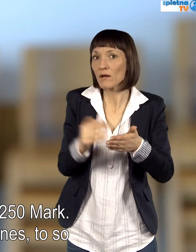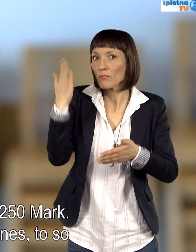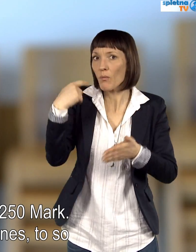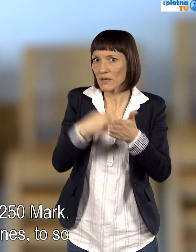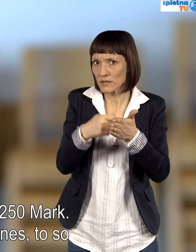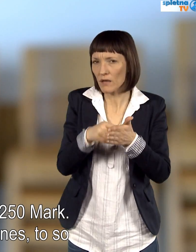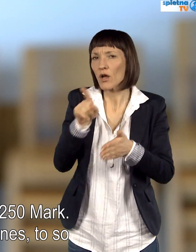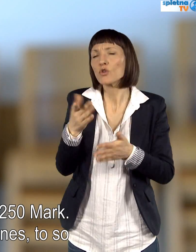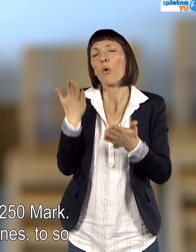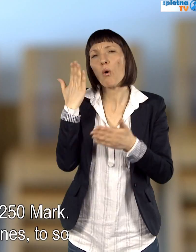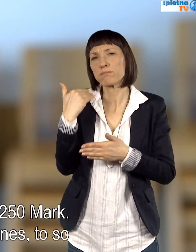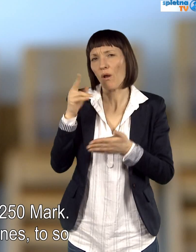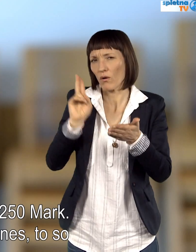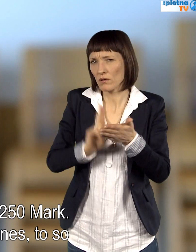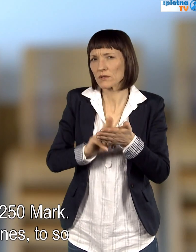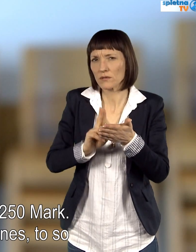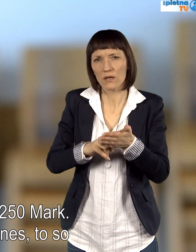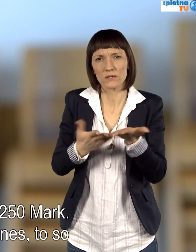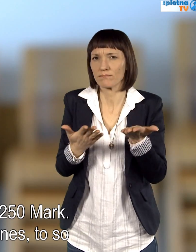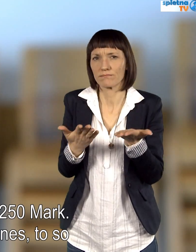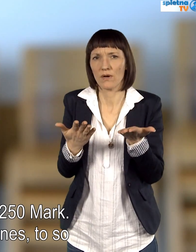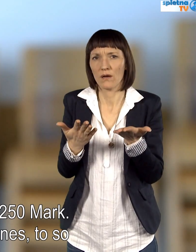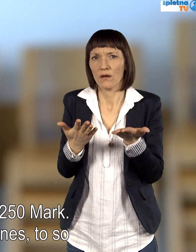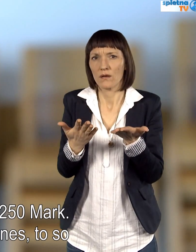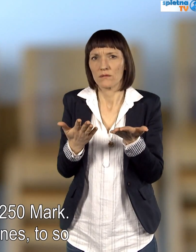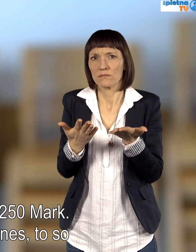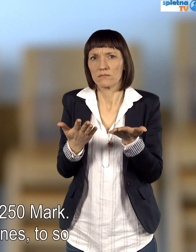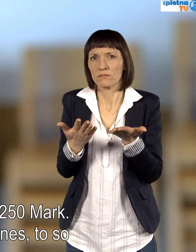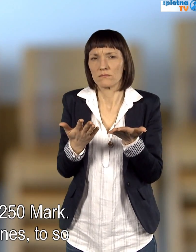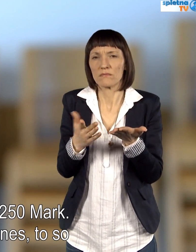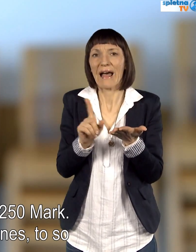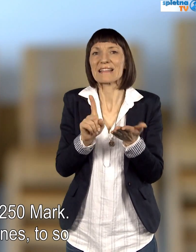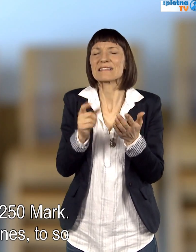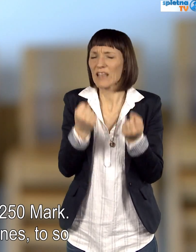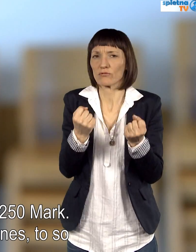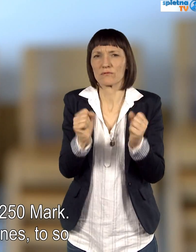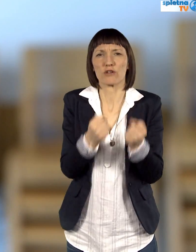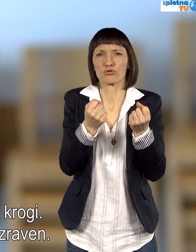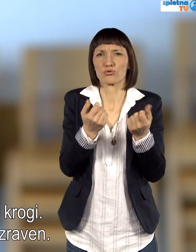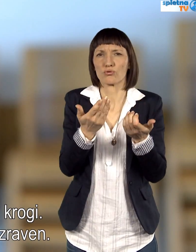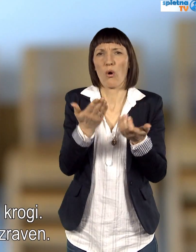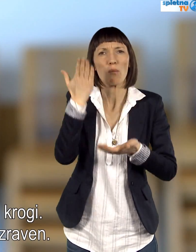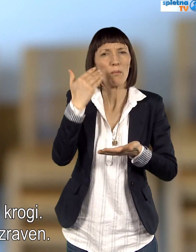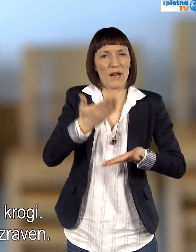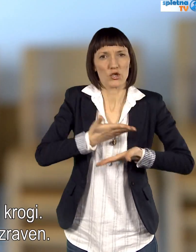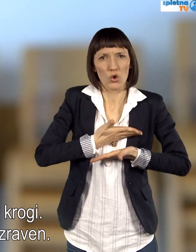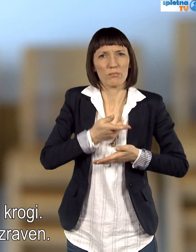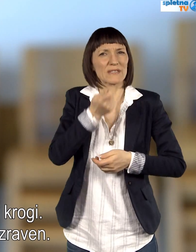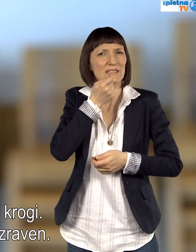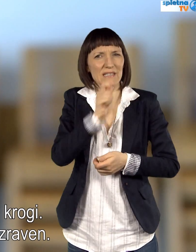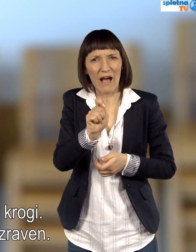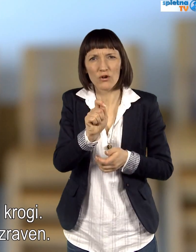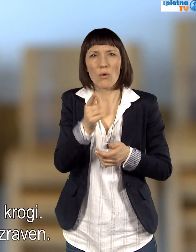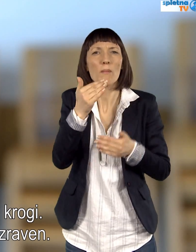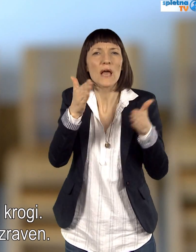so bile res cene, res. Ni bilo tako, kot danes, da na vsakem koraku dobiš pa tako. So bili